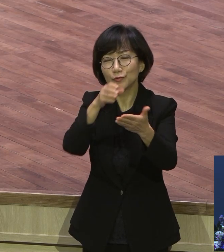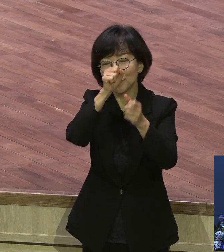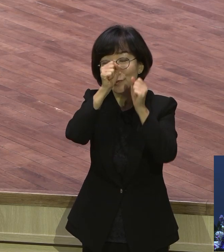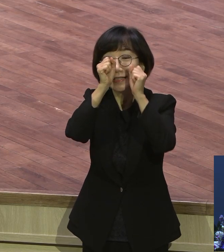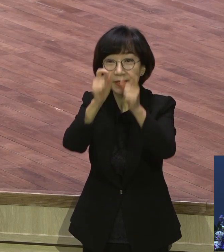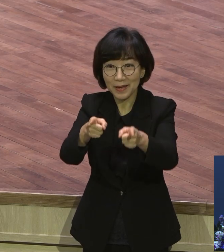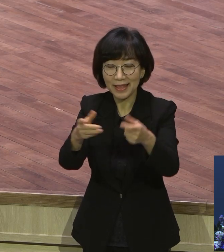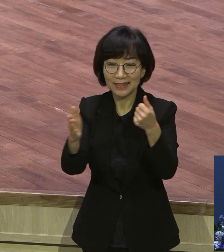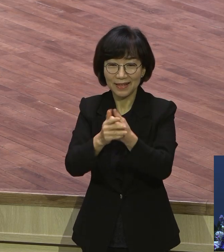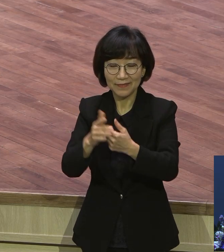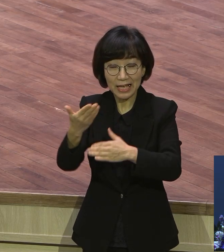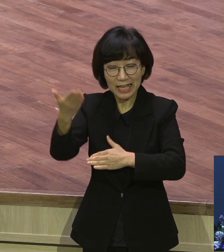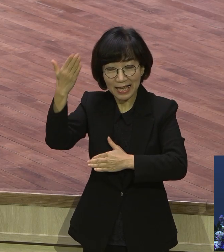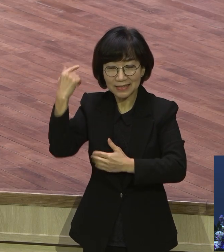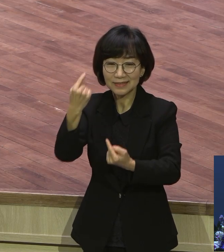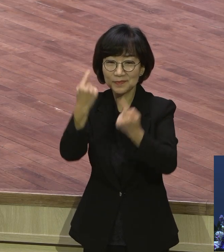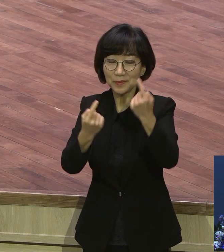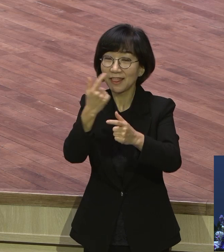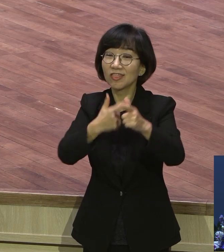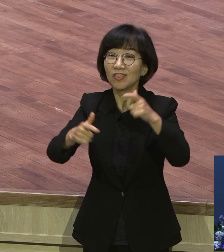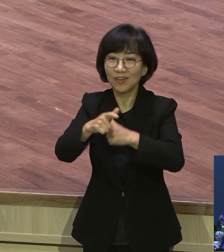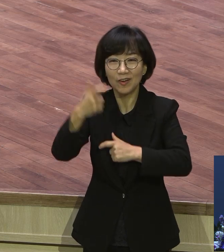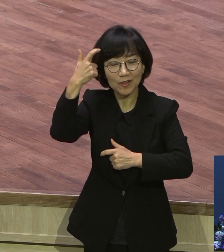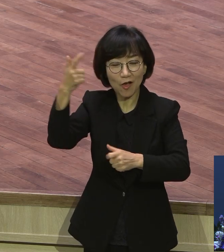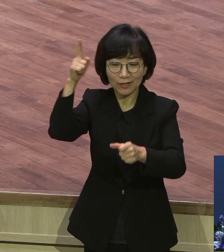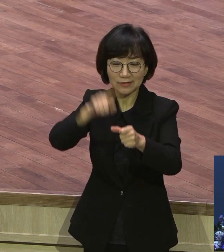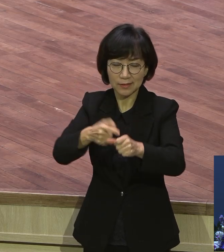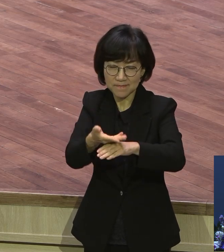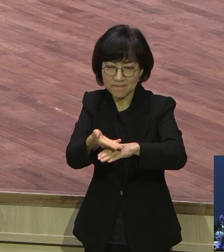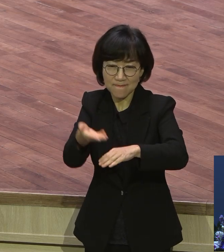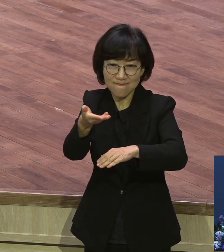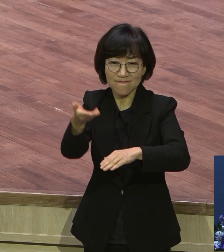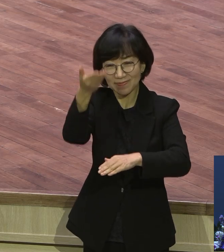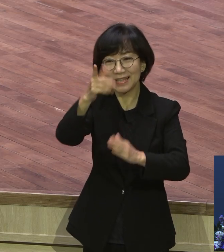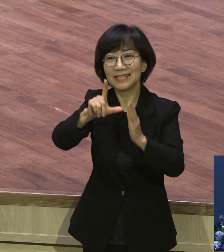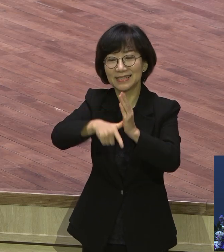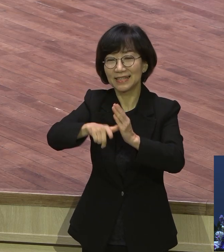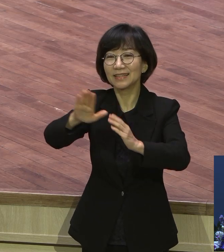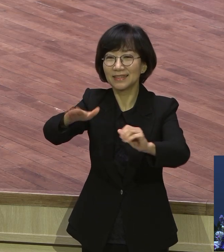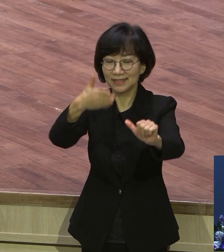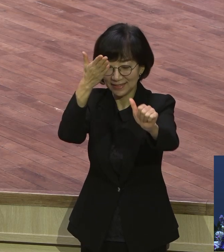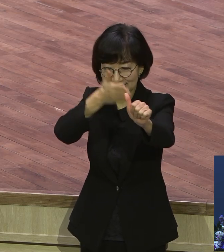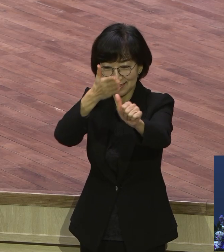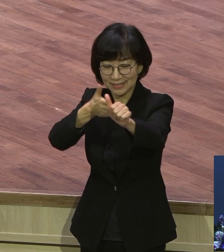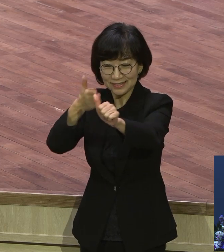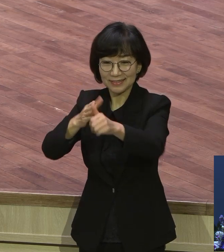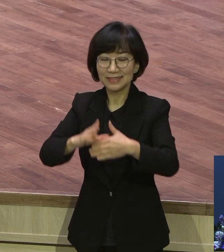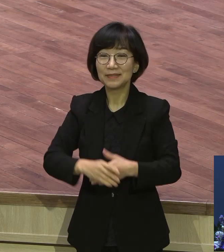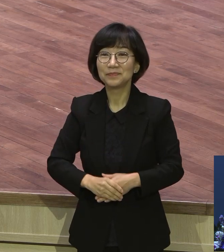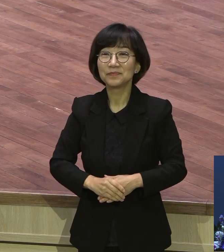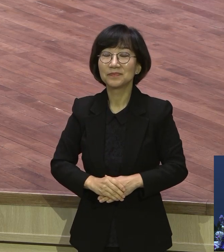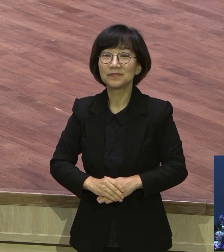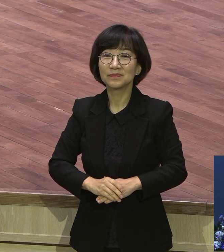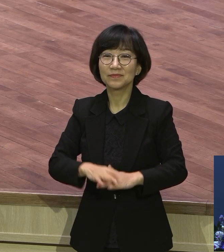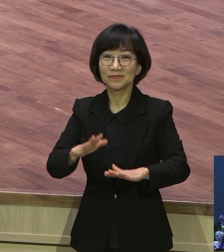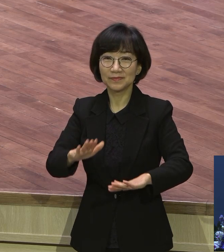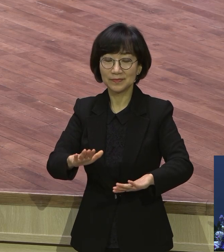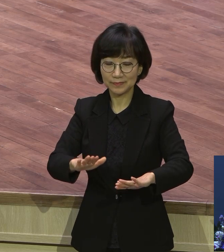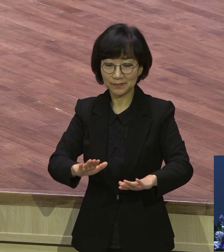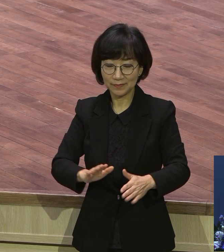더 영적으로 한 단계 업그레이되는 그런 시간표가 되기를 바랍니다. 읽어드린 하나님